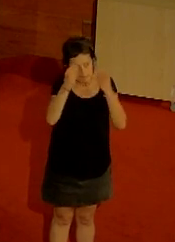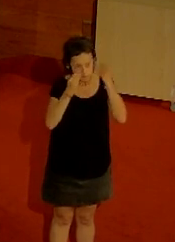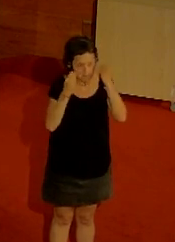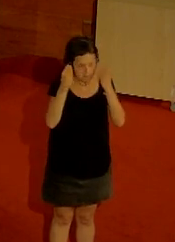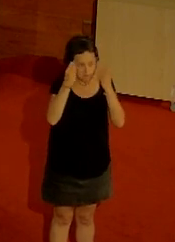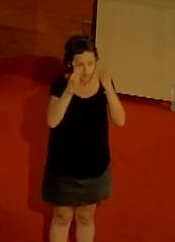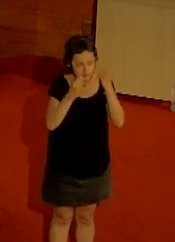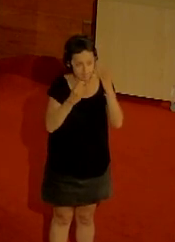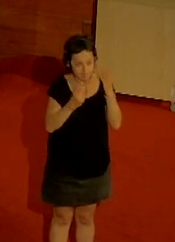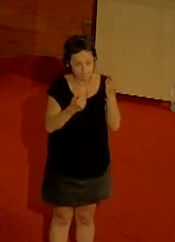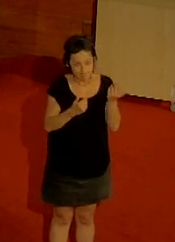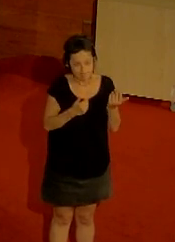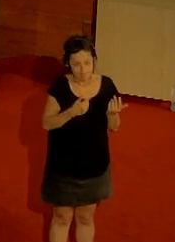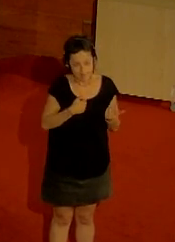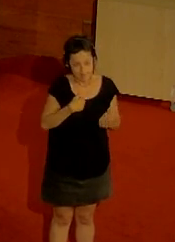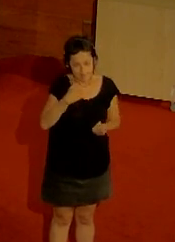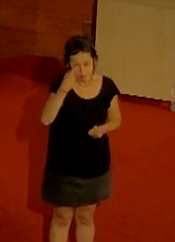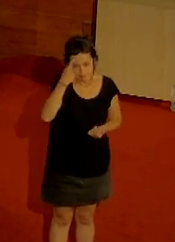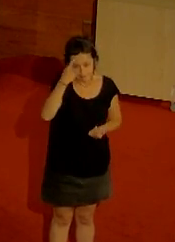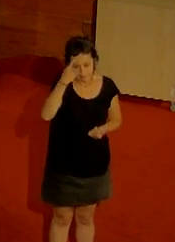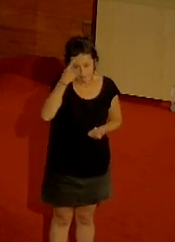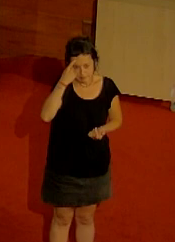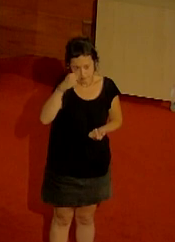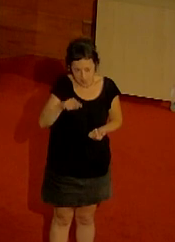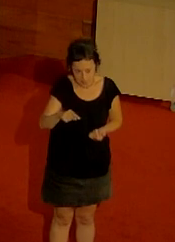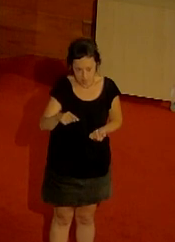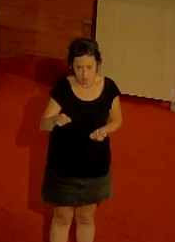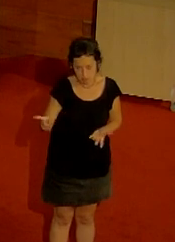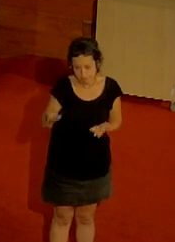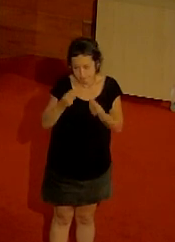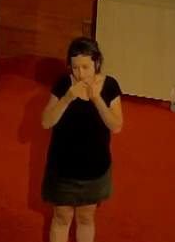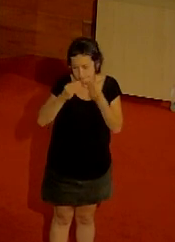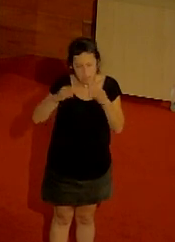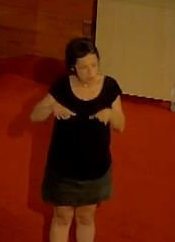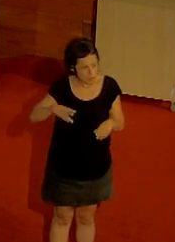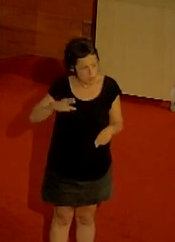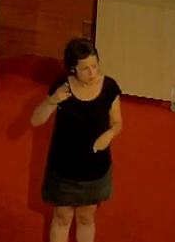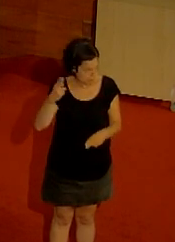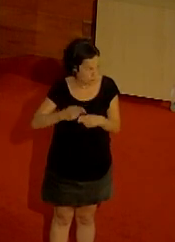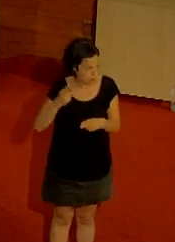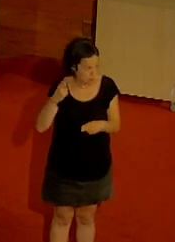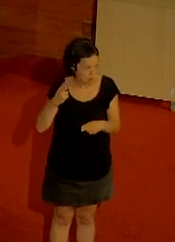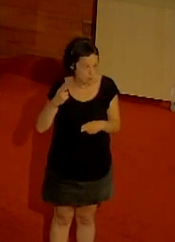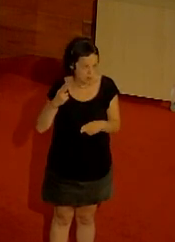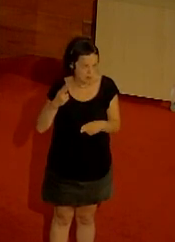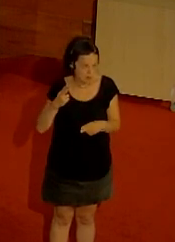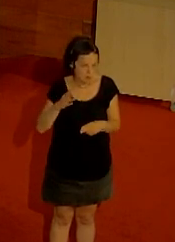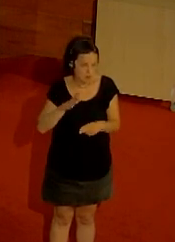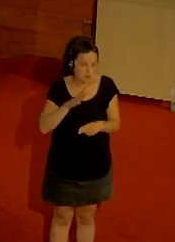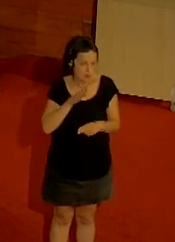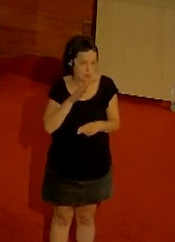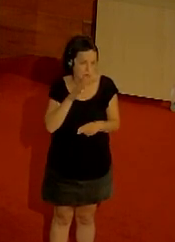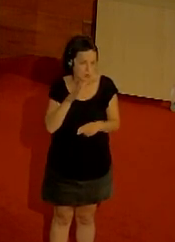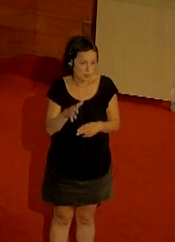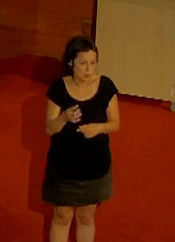de que, bueno, pues evidentemente es una historia dura, ¿no? Pero por eso esto de quizá no escribir para público, muchas